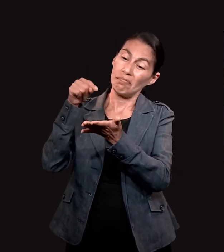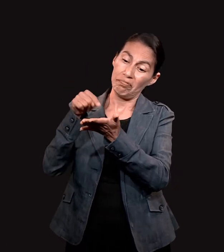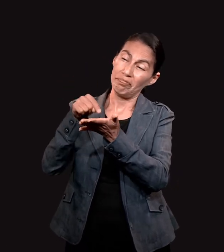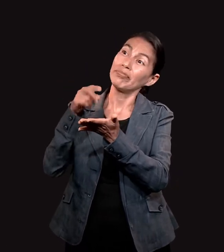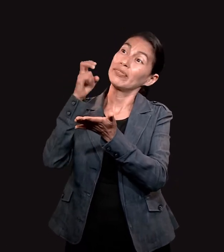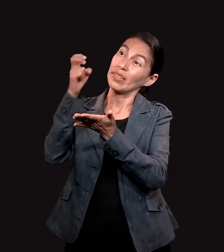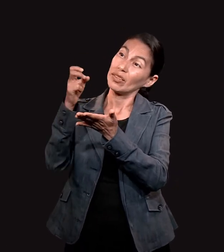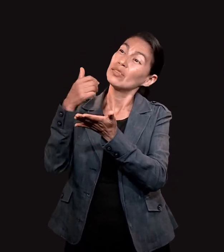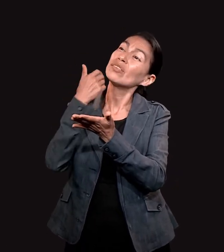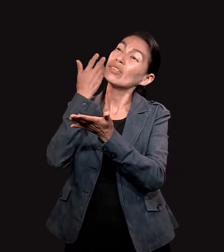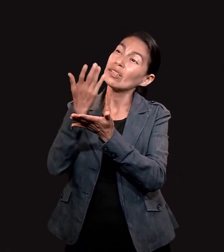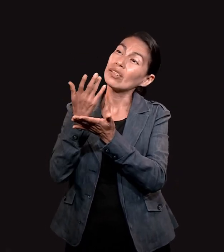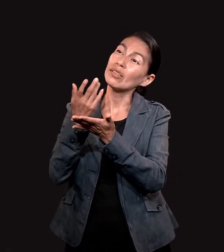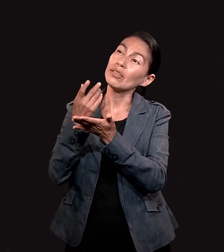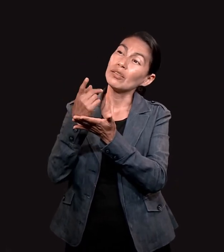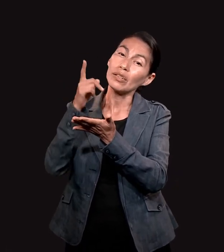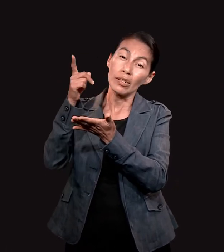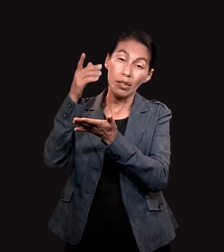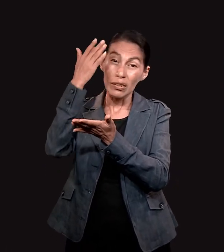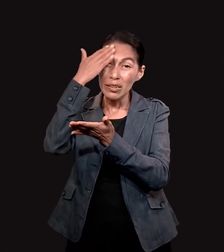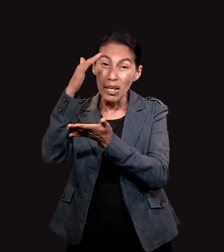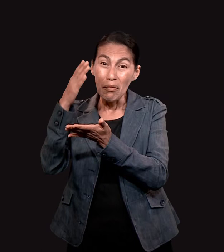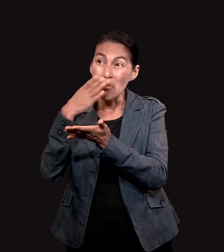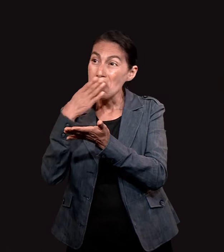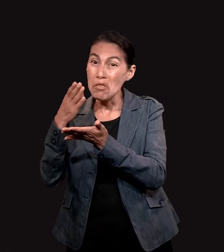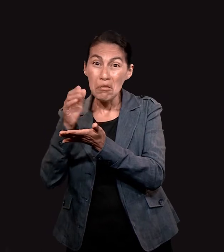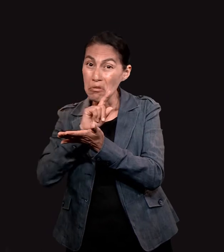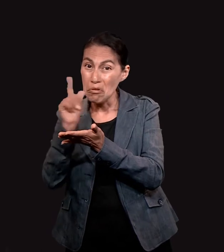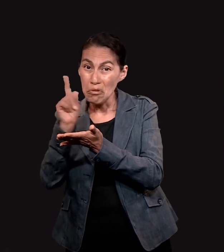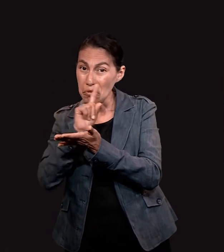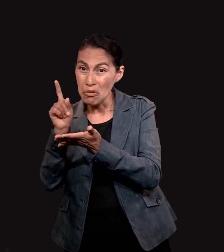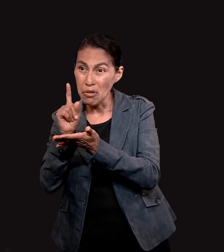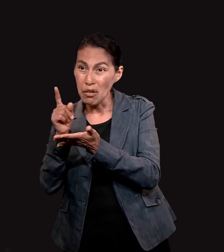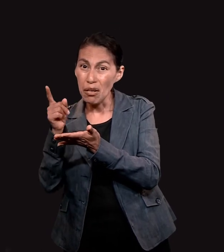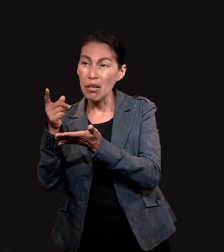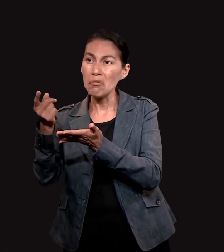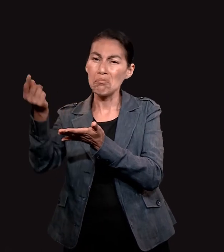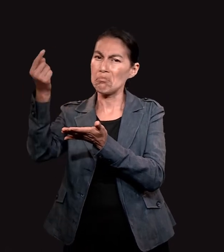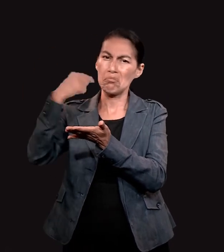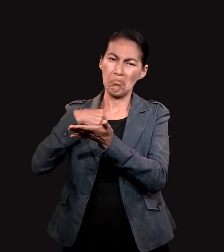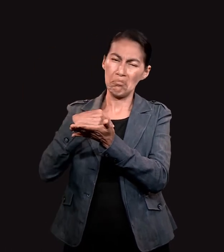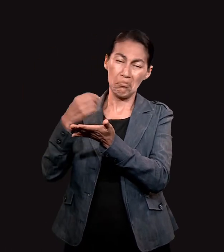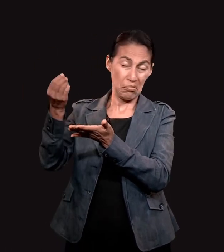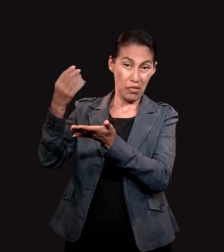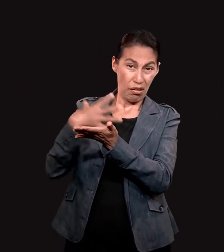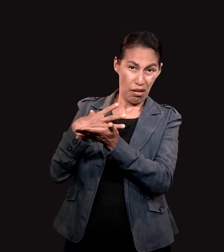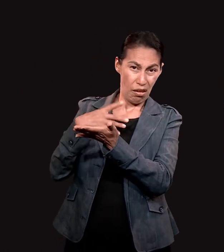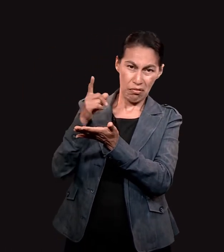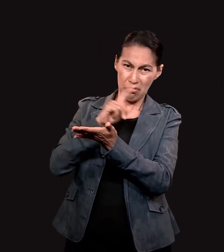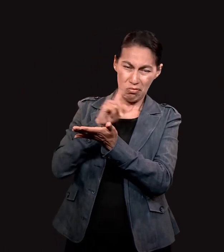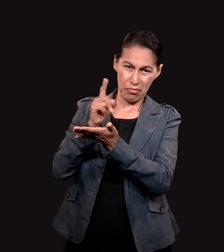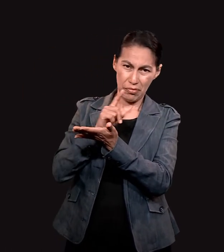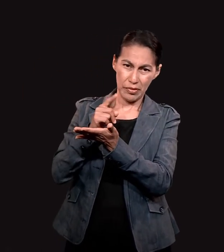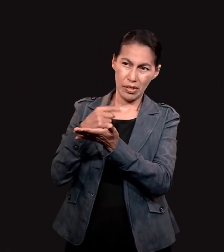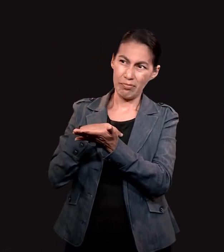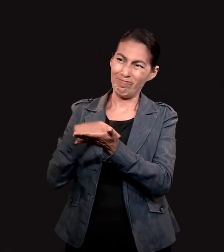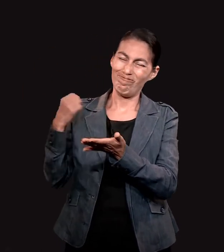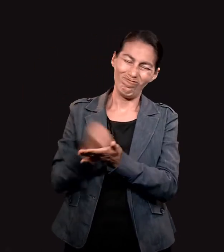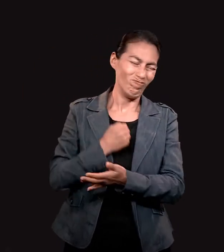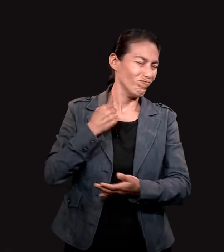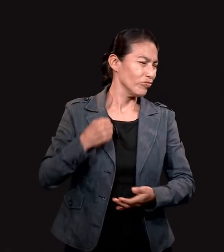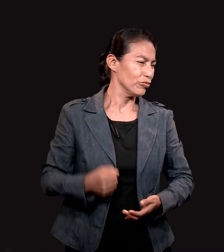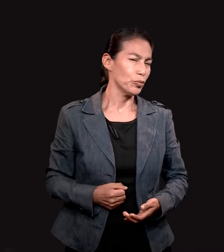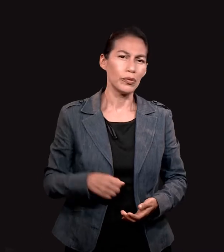pedimos algo y queremos que así sea, pero Dios sabe que para nosotros no es algo bueno. Entonces, si no se da, hay que aceptar